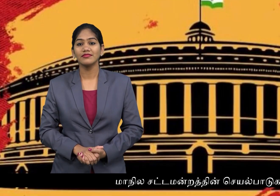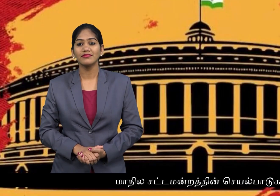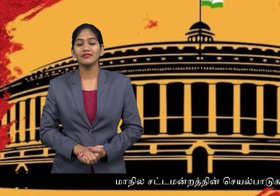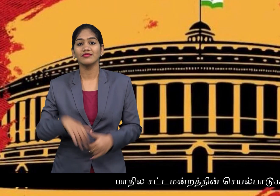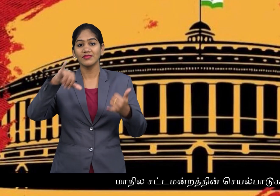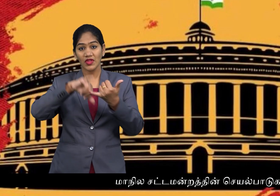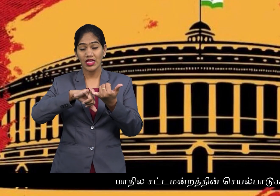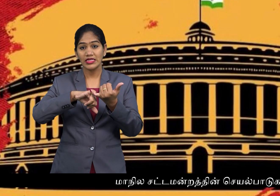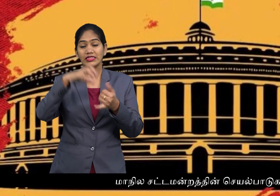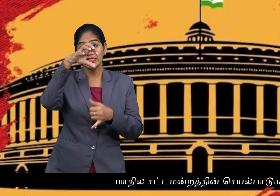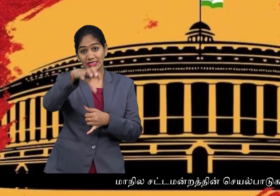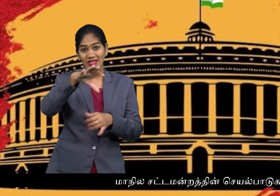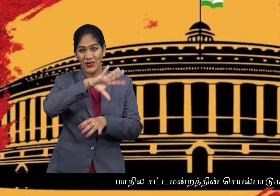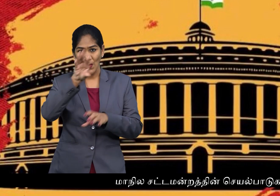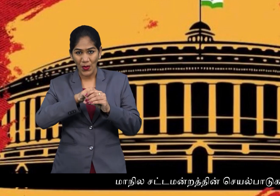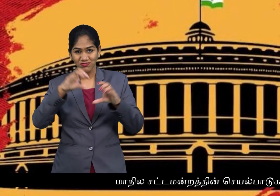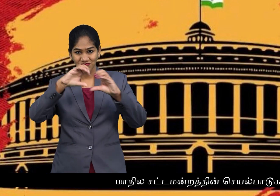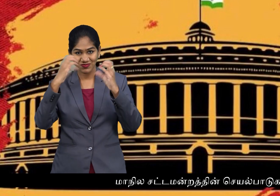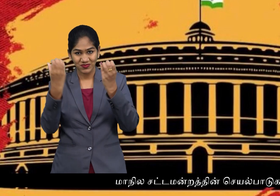மாநில சட்டமன்றத்தின் செயல்பாடுகள்.